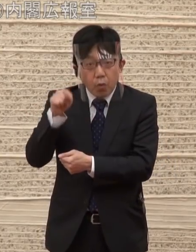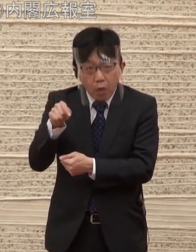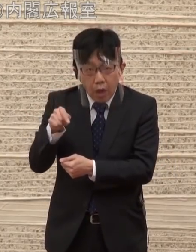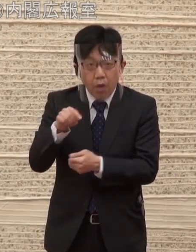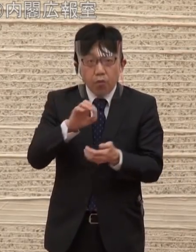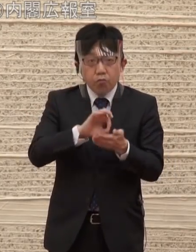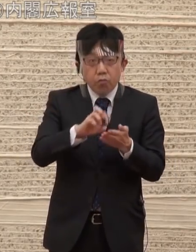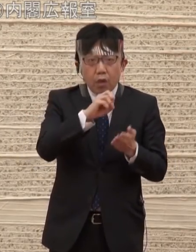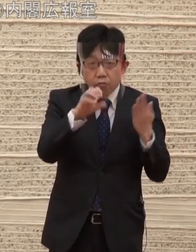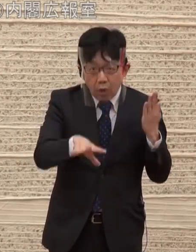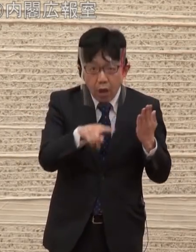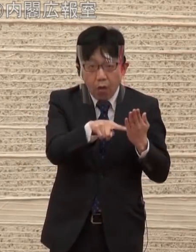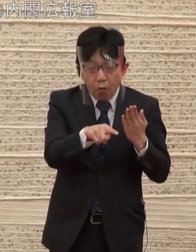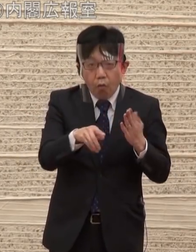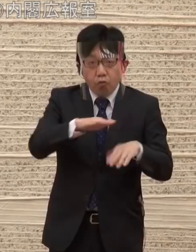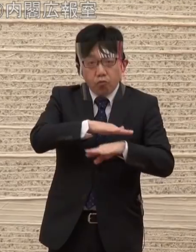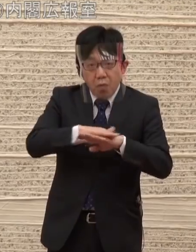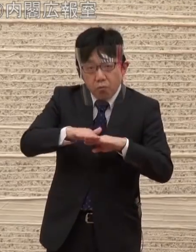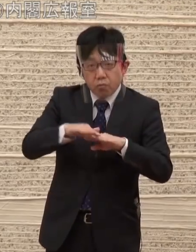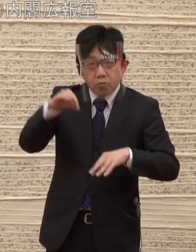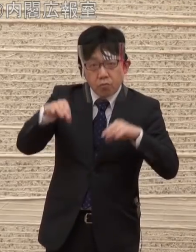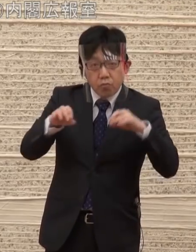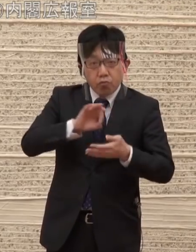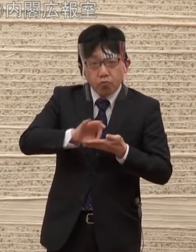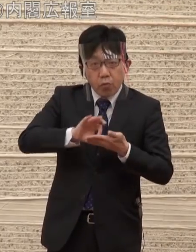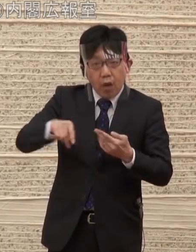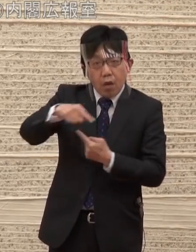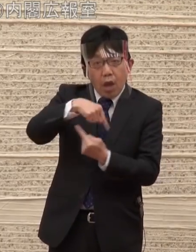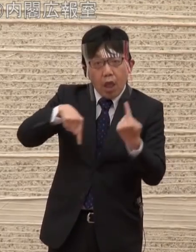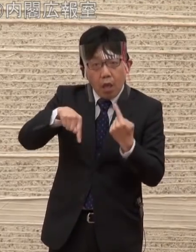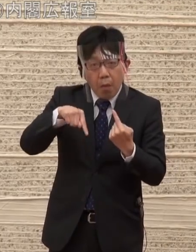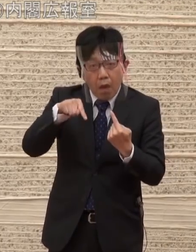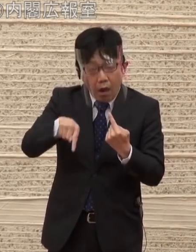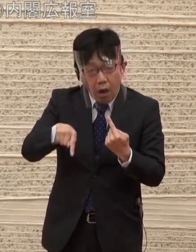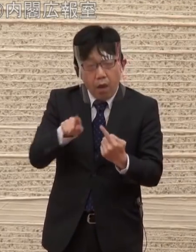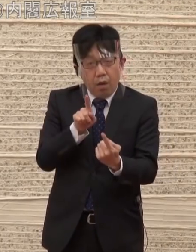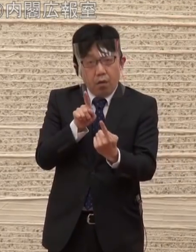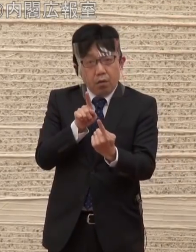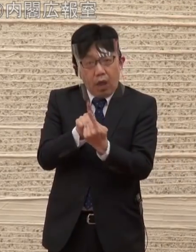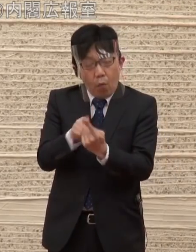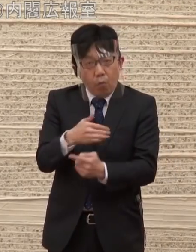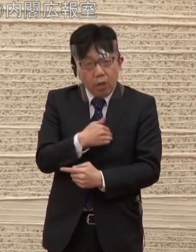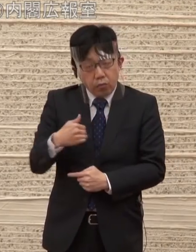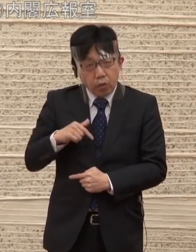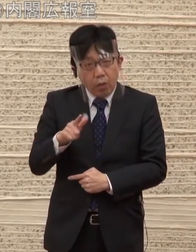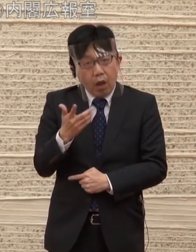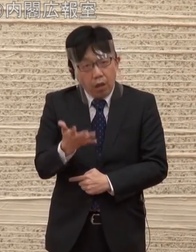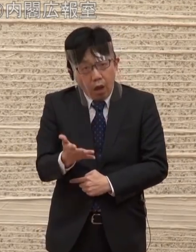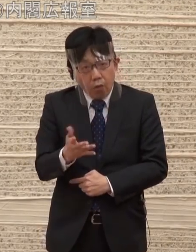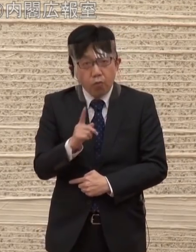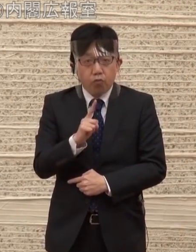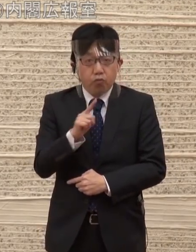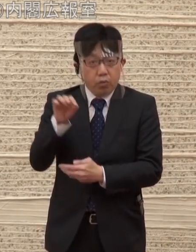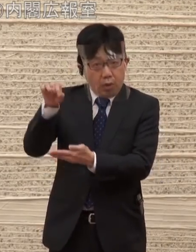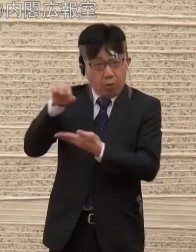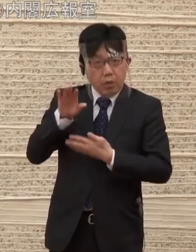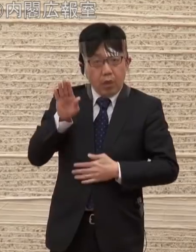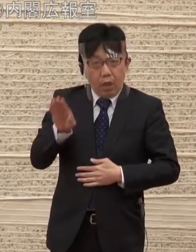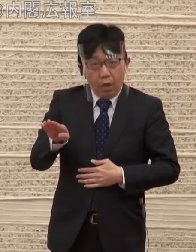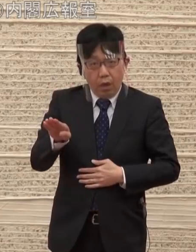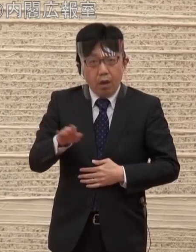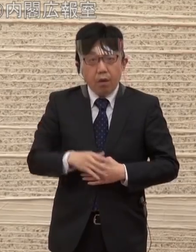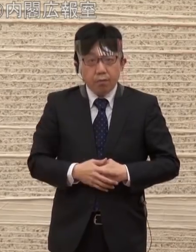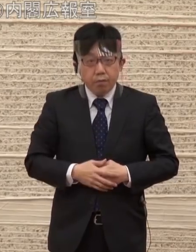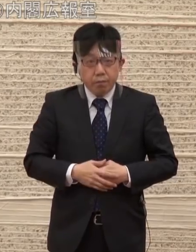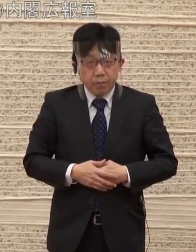の拡大に対応できるのではないかということをおっしゃっているわけでやりましたその意味